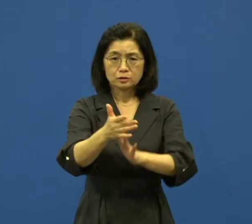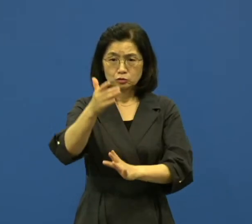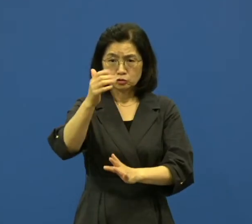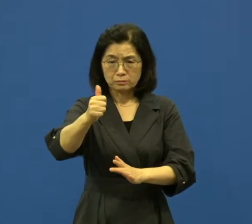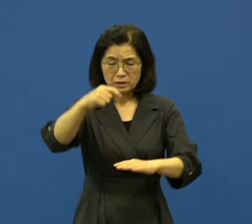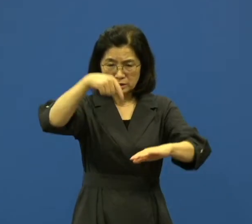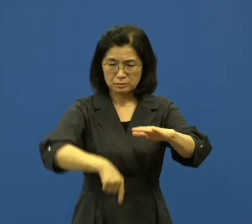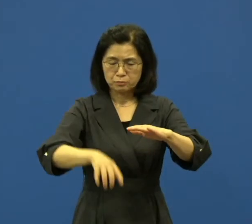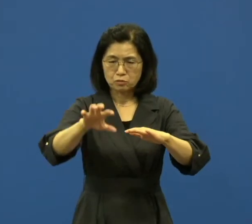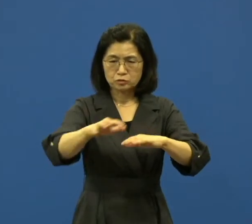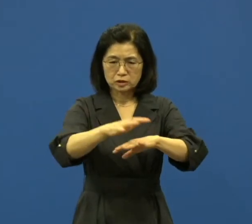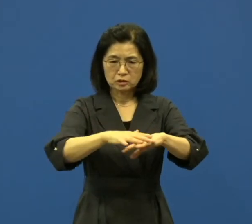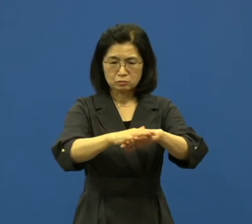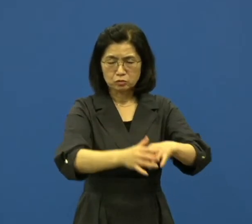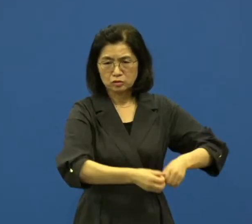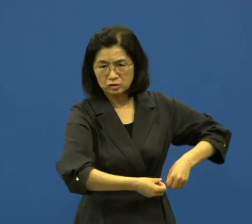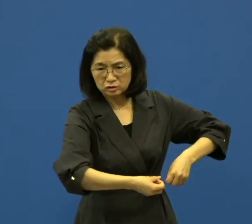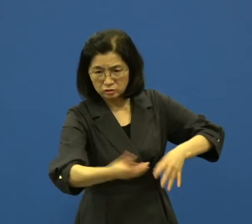거예요.